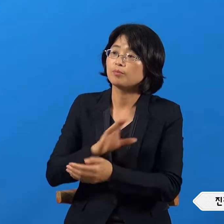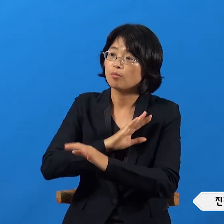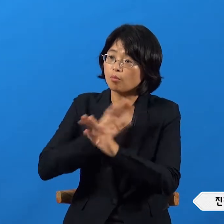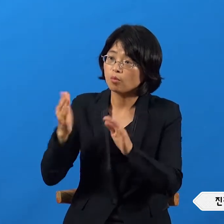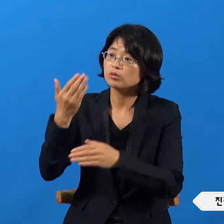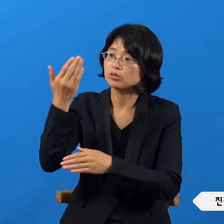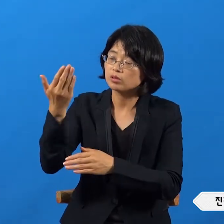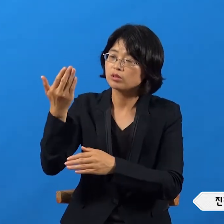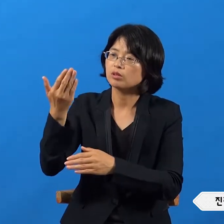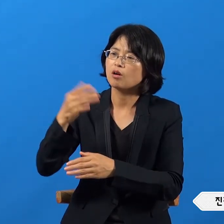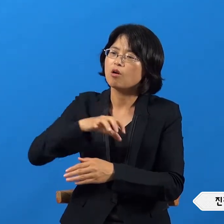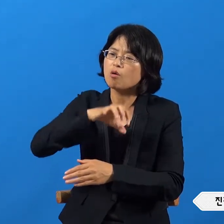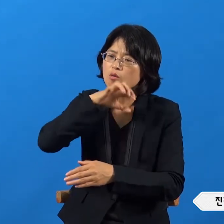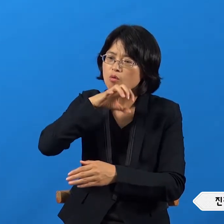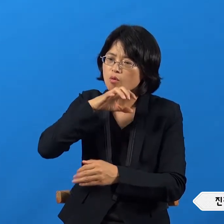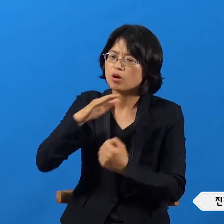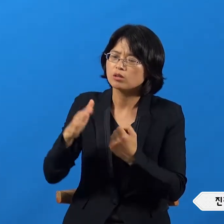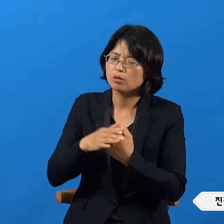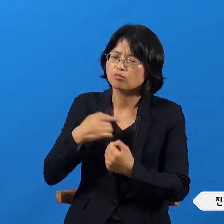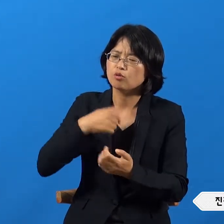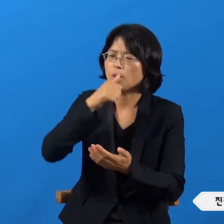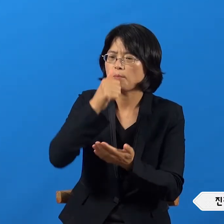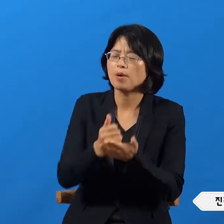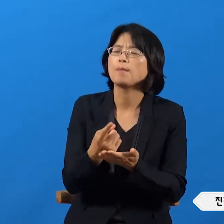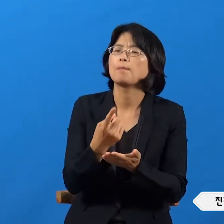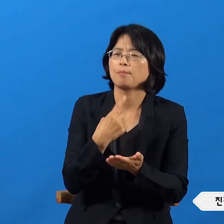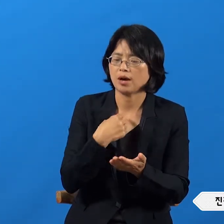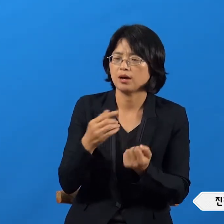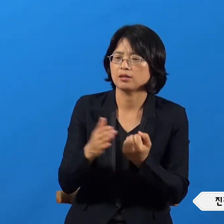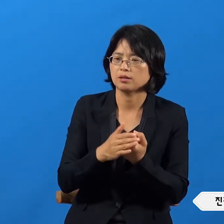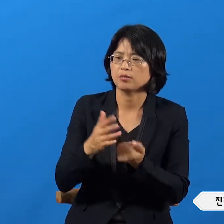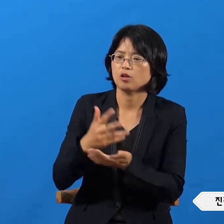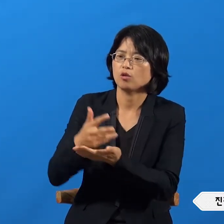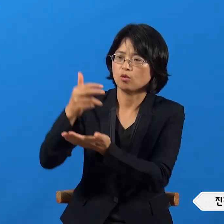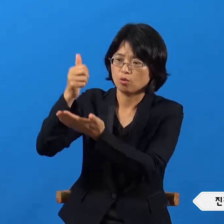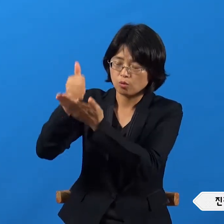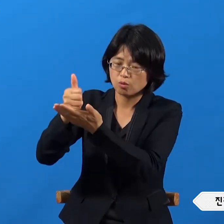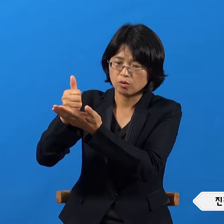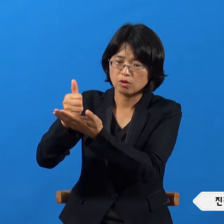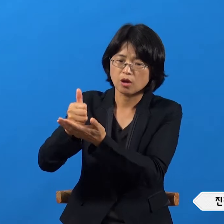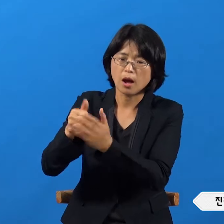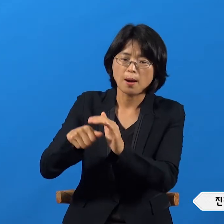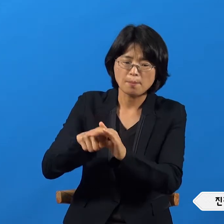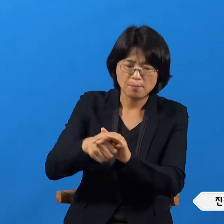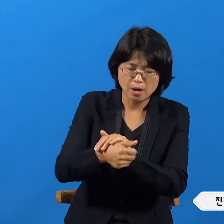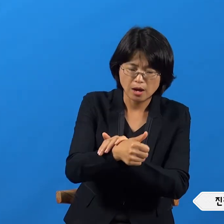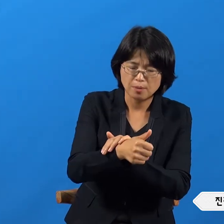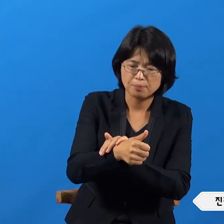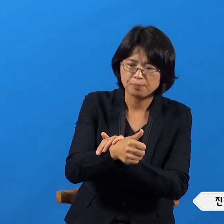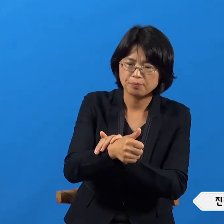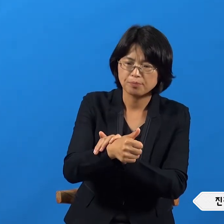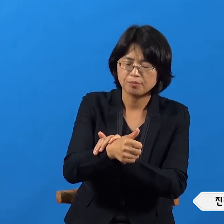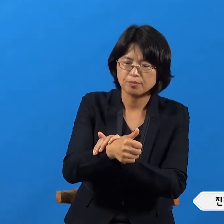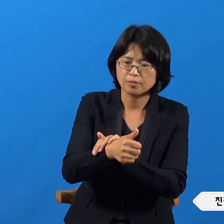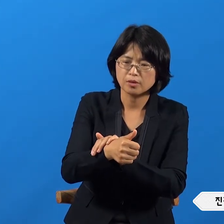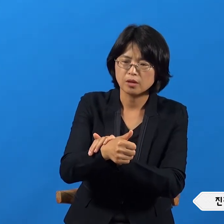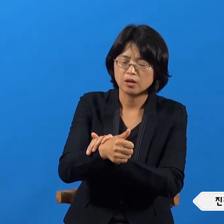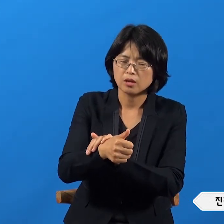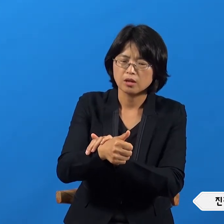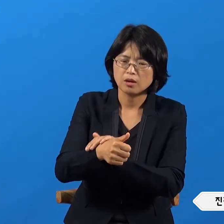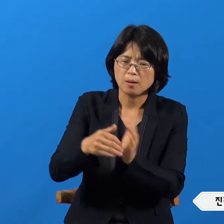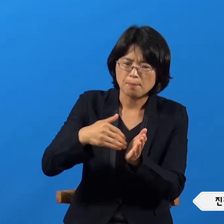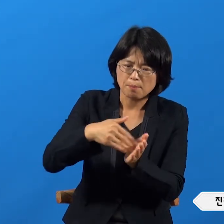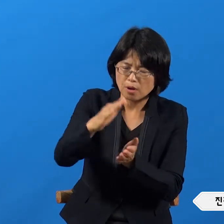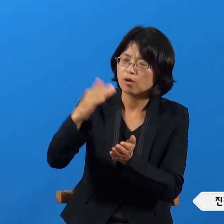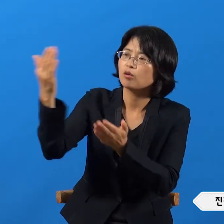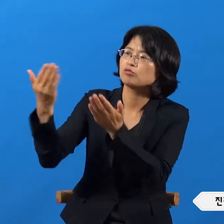범죄하였사오니 여호와께 기도하여 이 뱀들을 우리에게서 떠나게 하소서. 그들은 고백합니다.